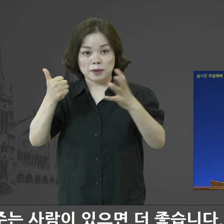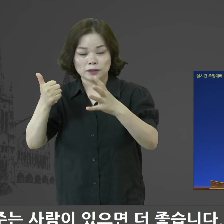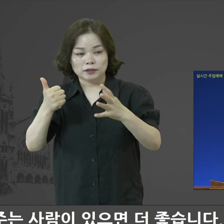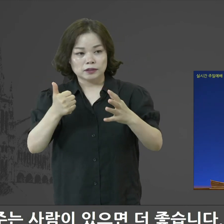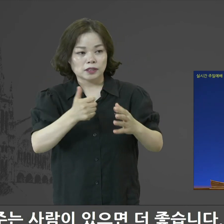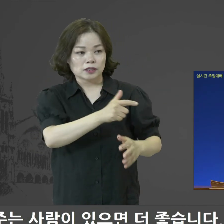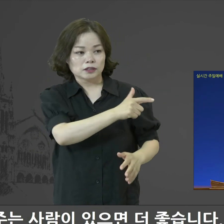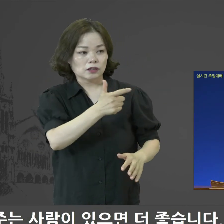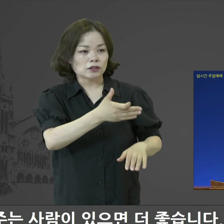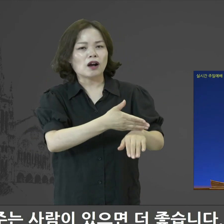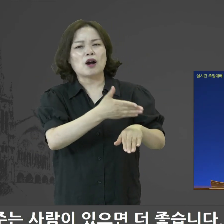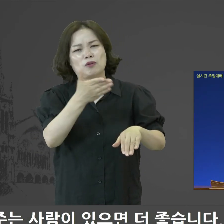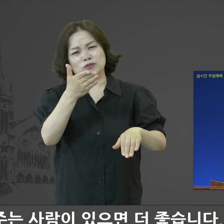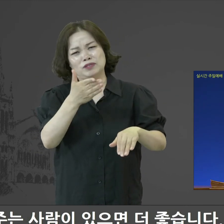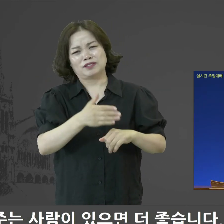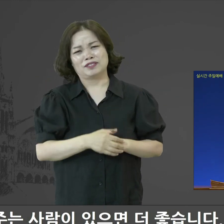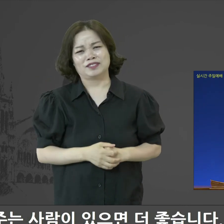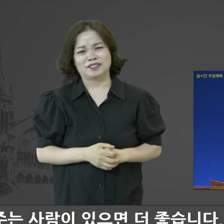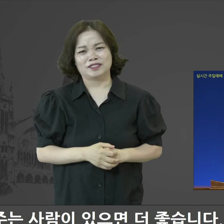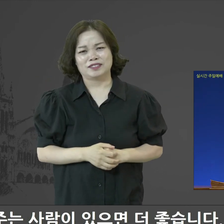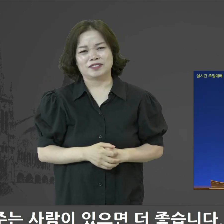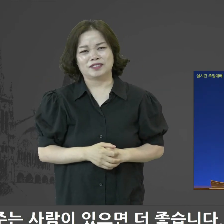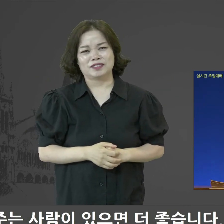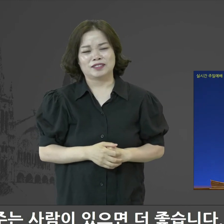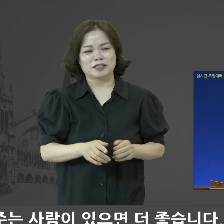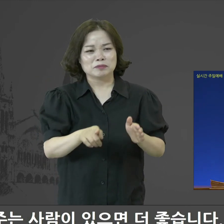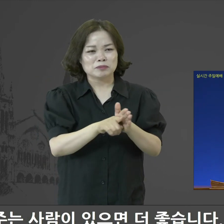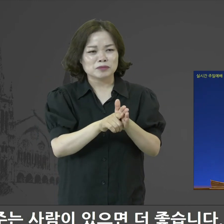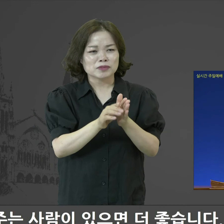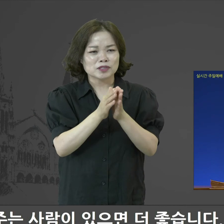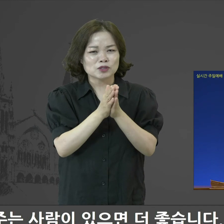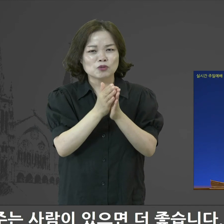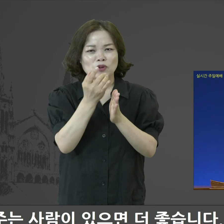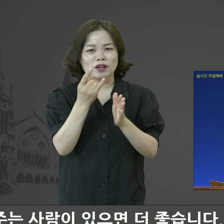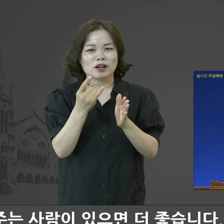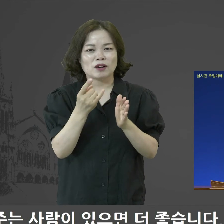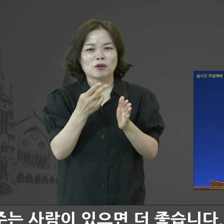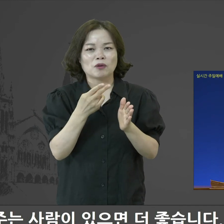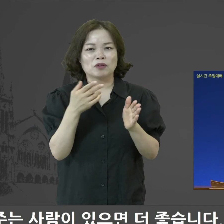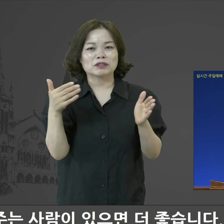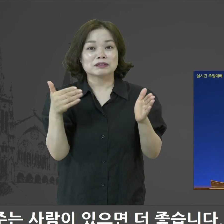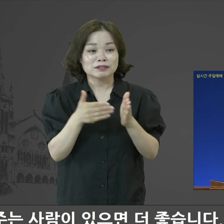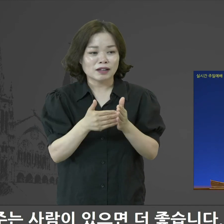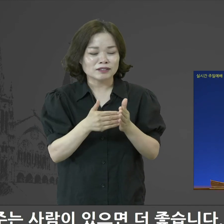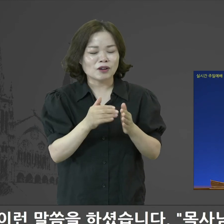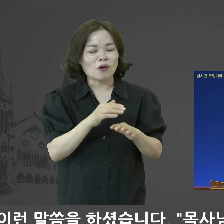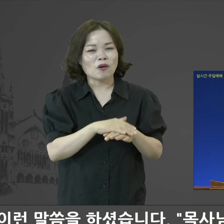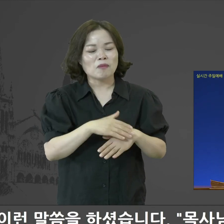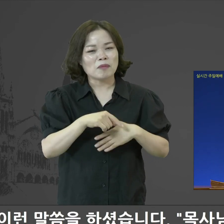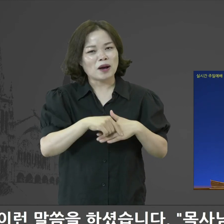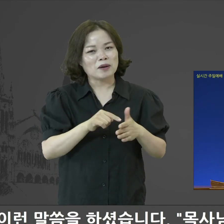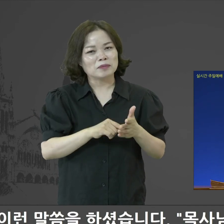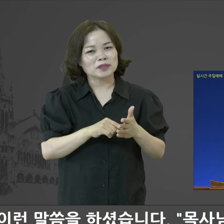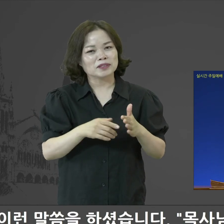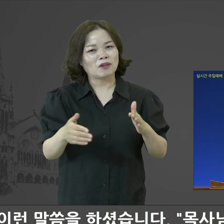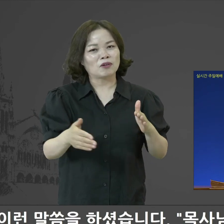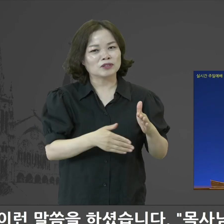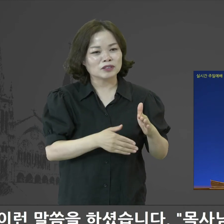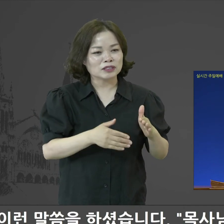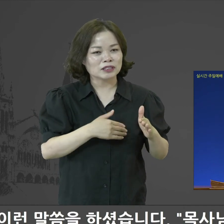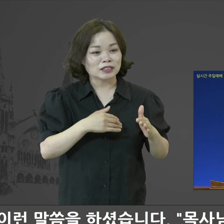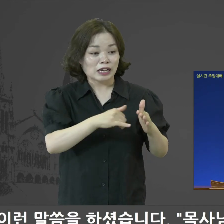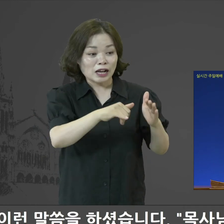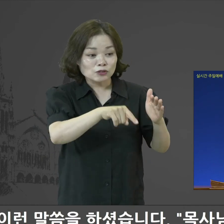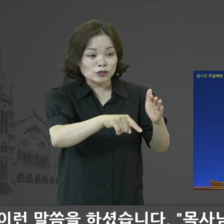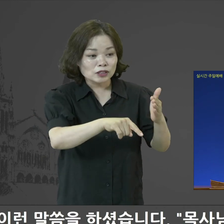목사님, 저녁 9시가 되니까 왜 밑거름 기도회가 없으니까 되게 허전했어요. 그래서 저희는 저희